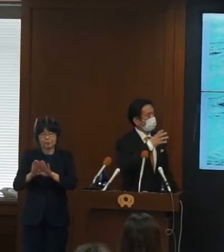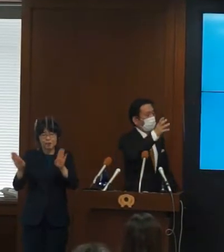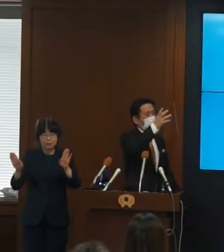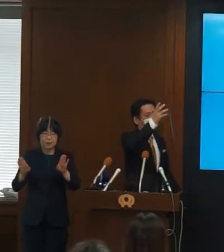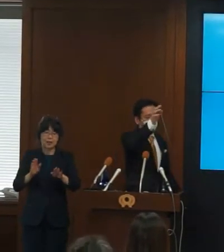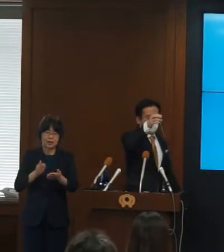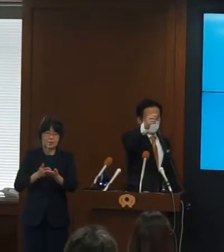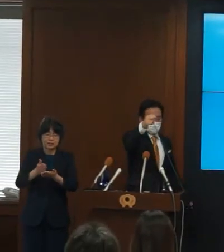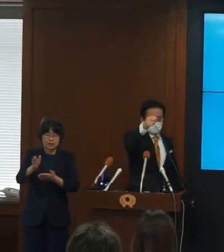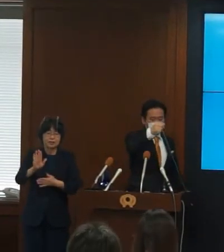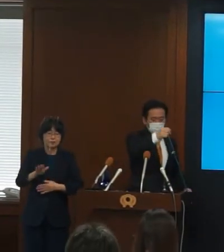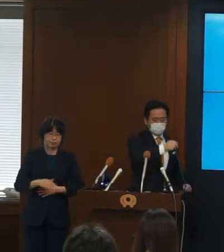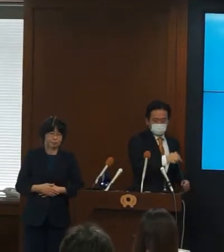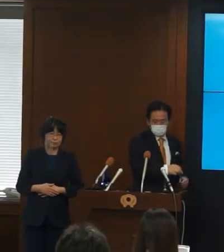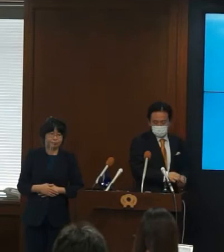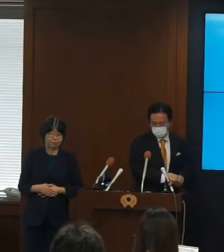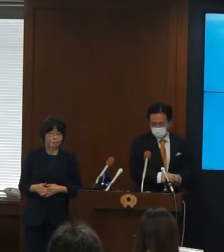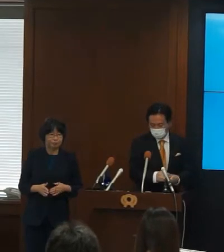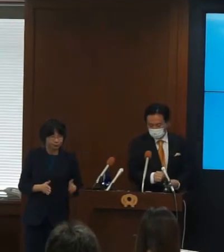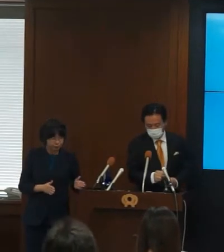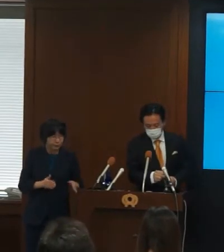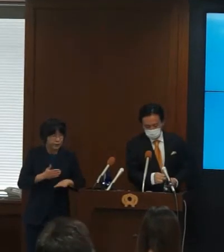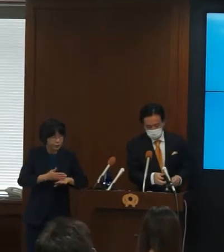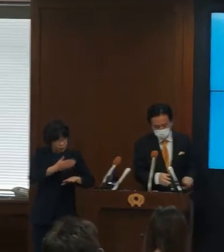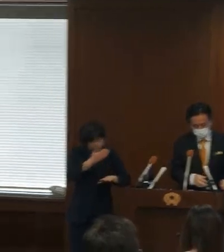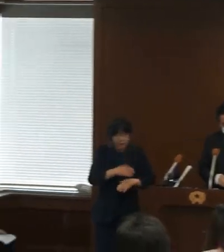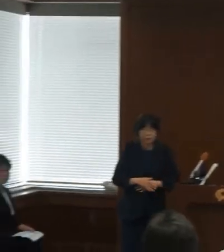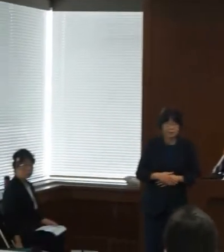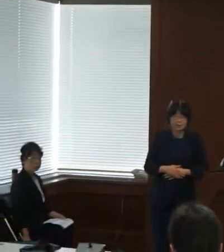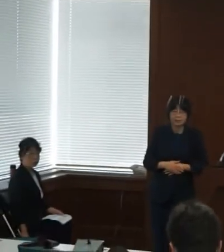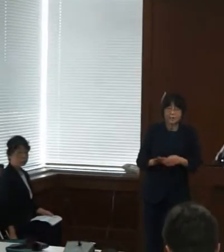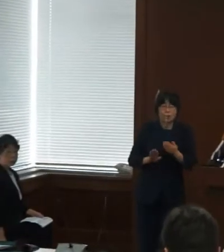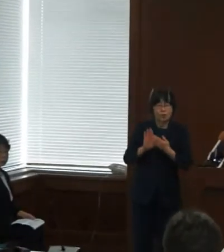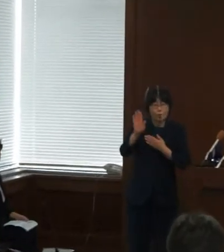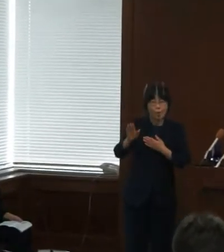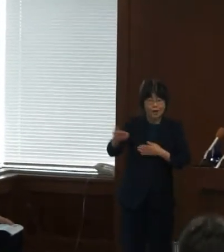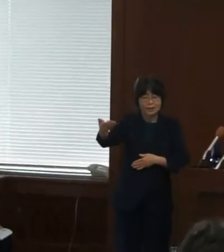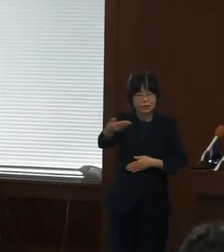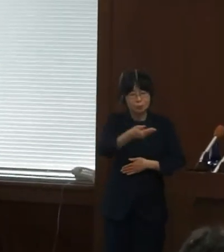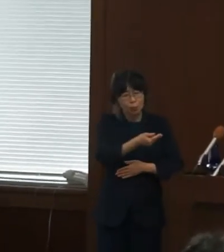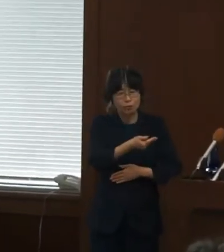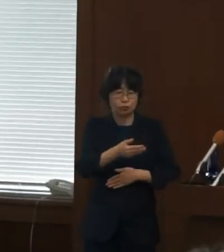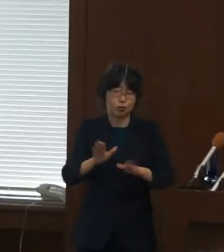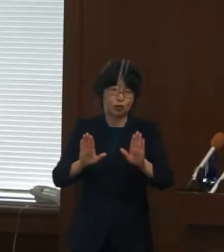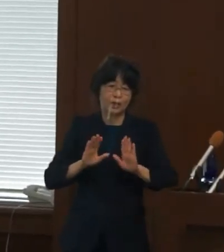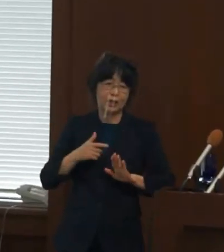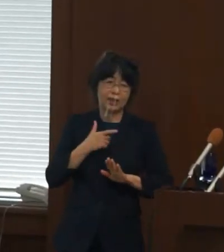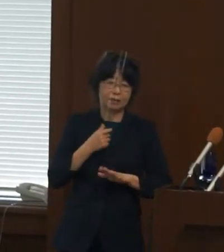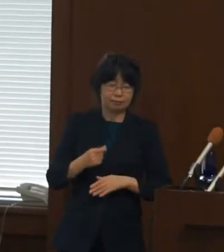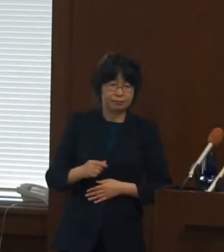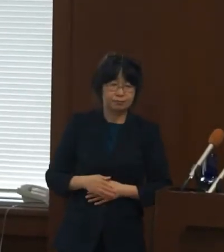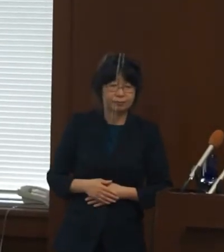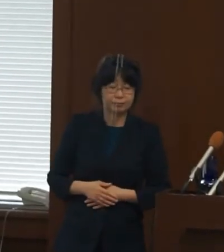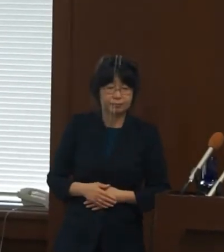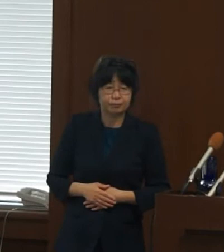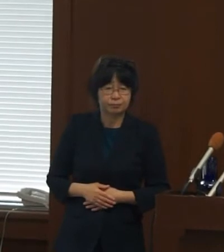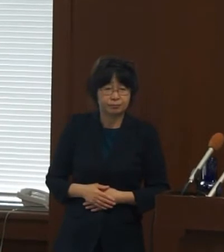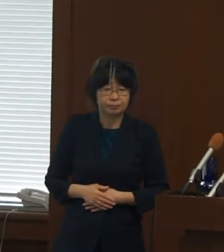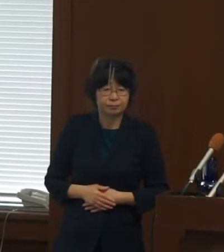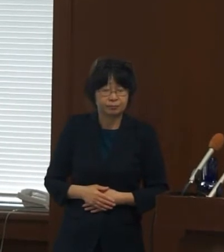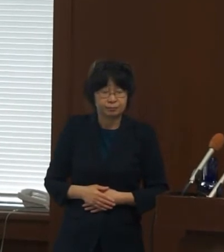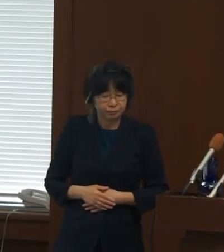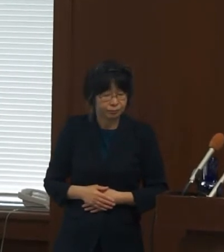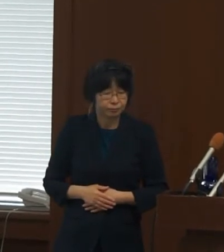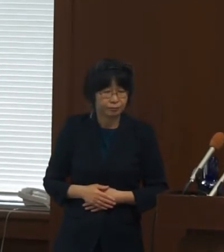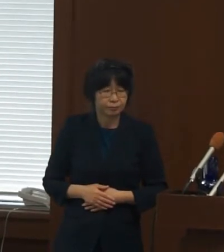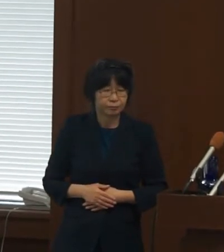はい、ありがとうございました。それでは質問の方をお受けしたいと思います。管理者まずお願いします。ありがとう